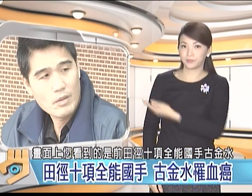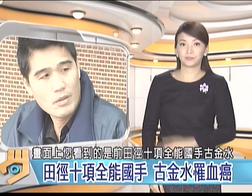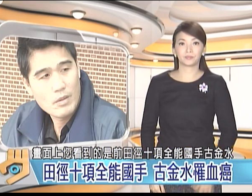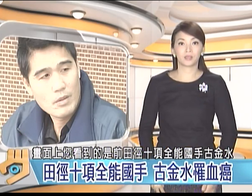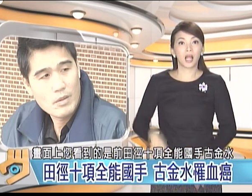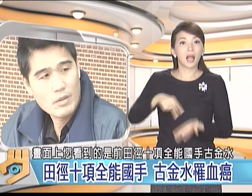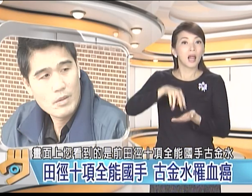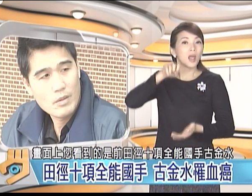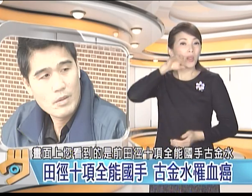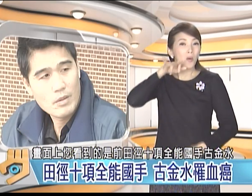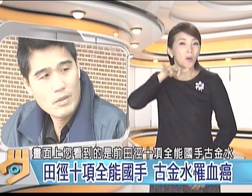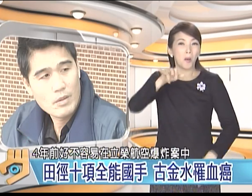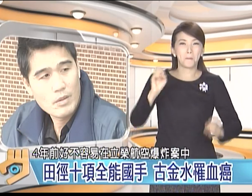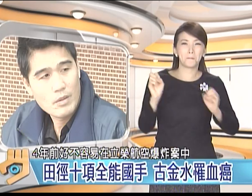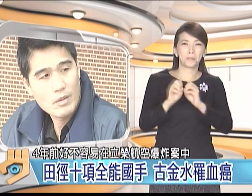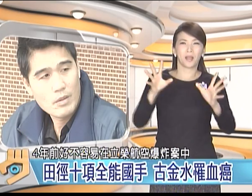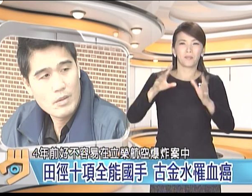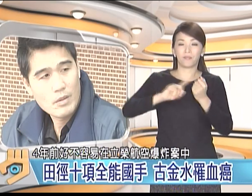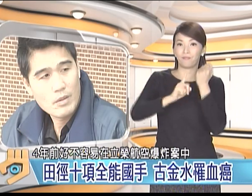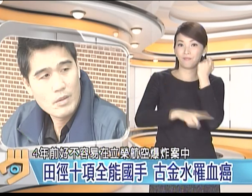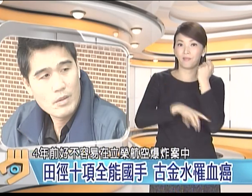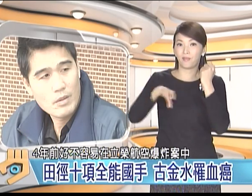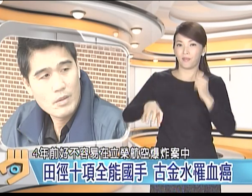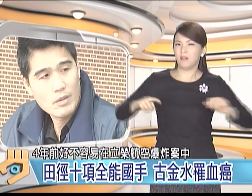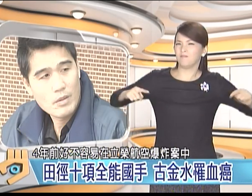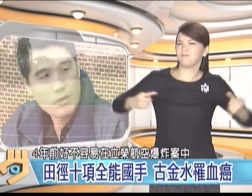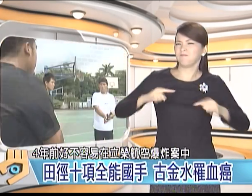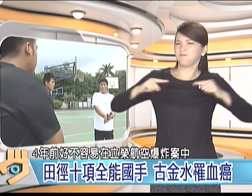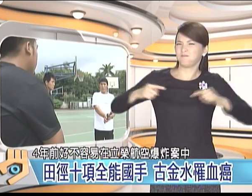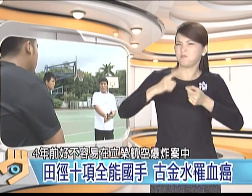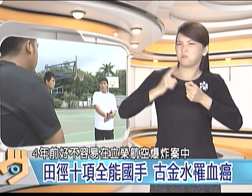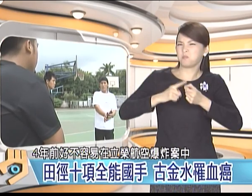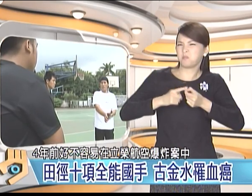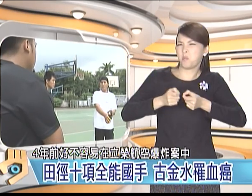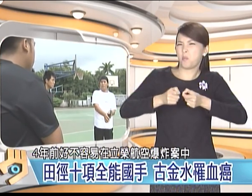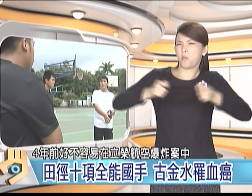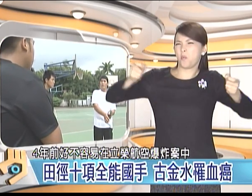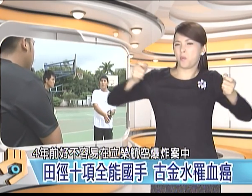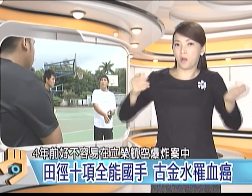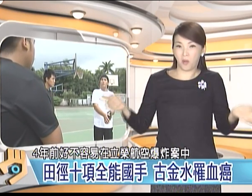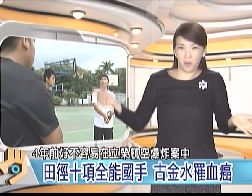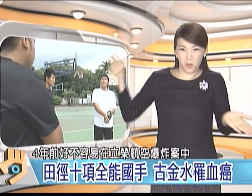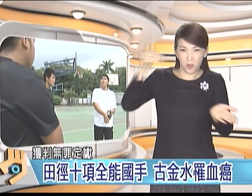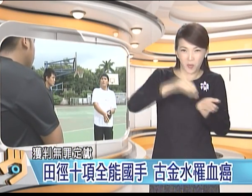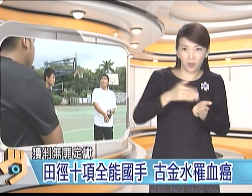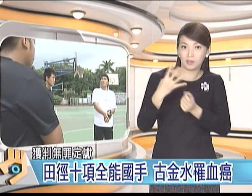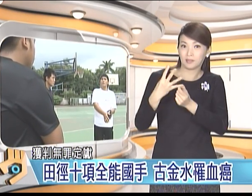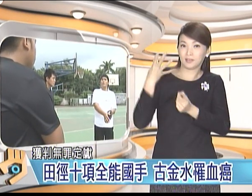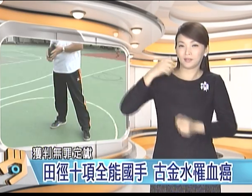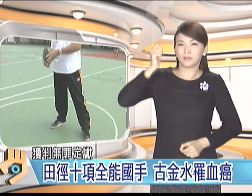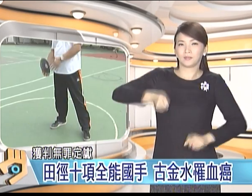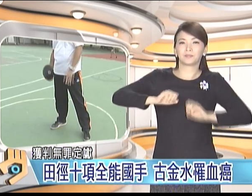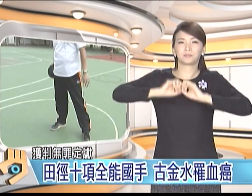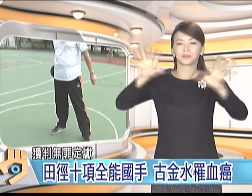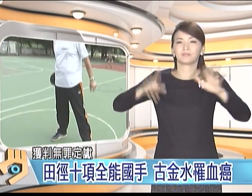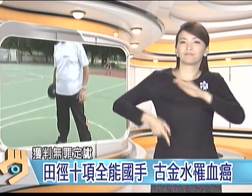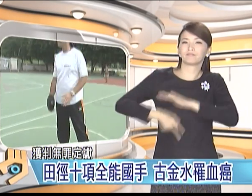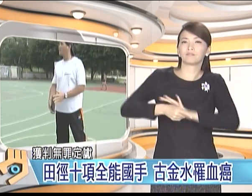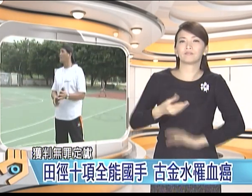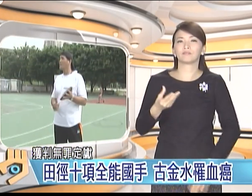水。4年前好不容易在利荣航空爆炸案当中获判无罪定验，没想